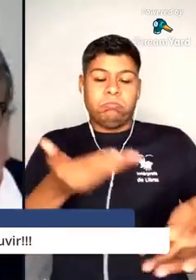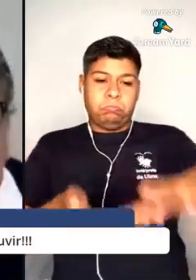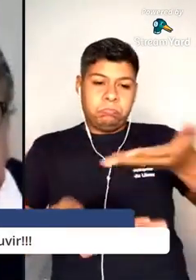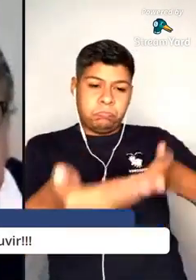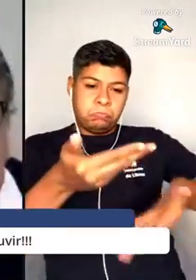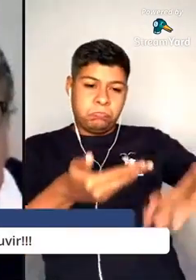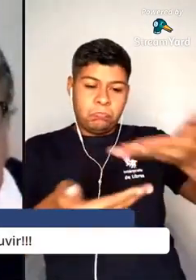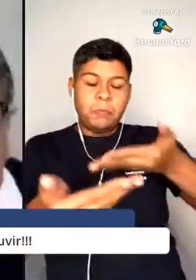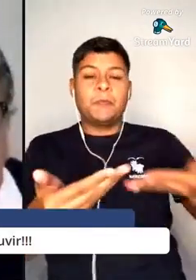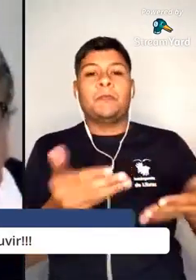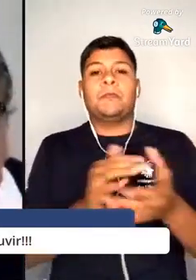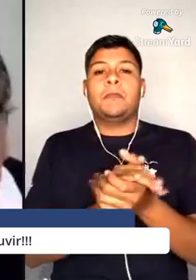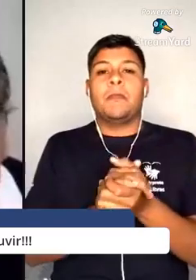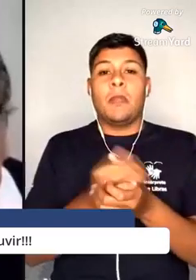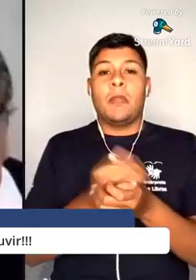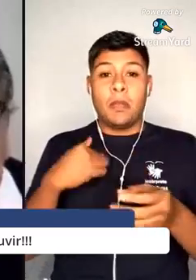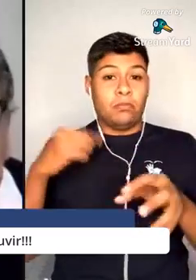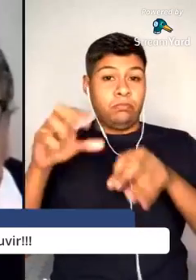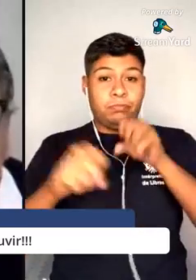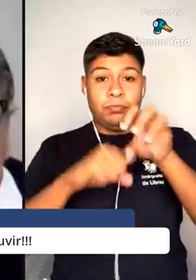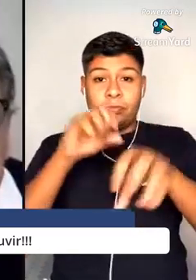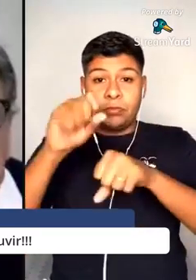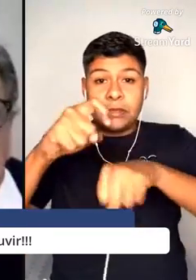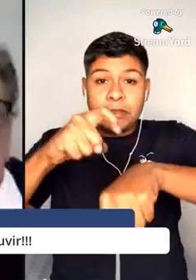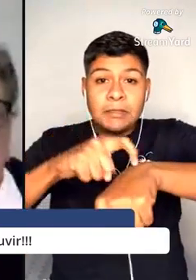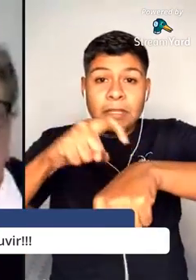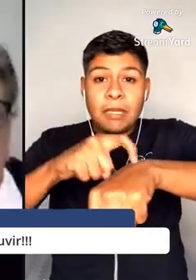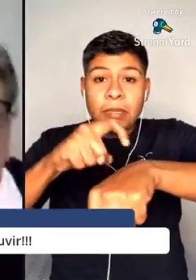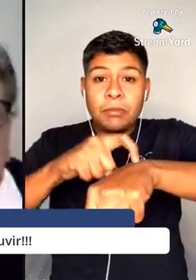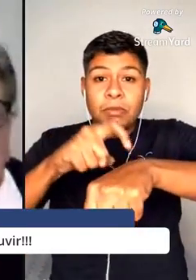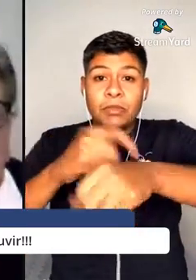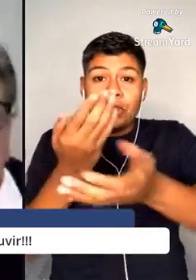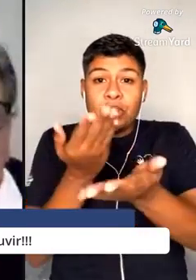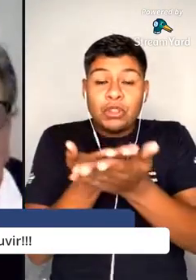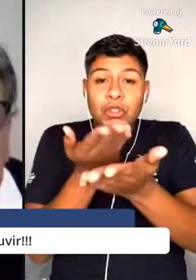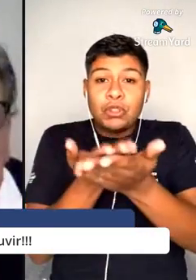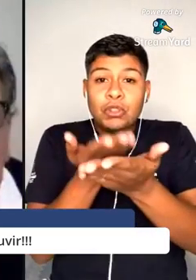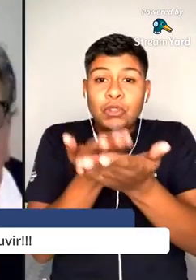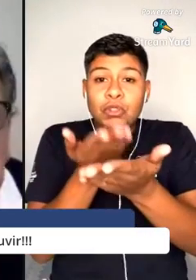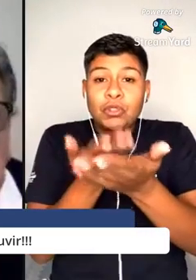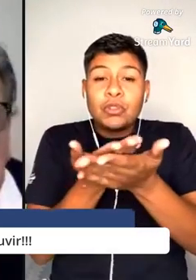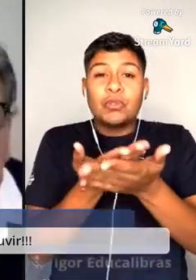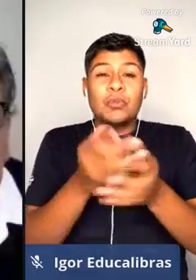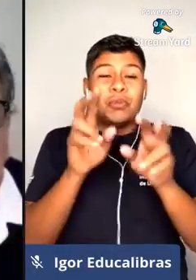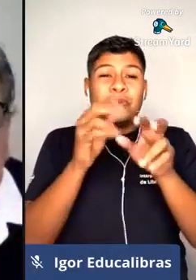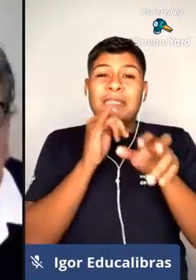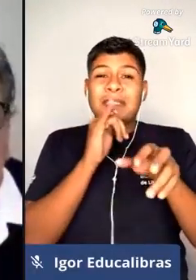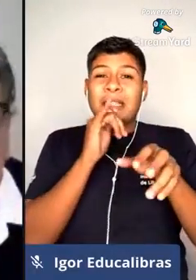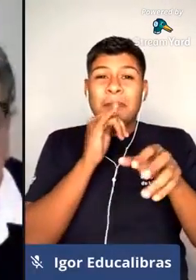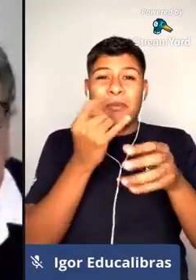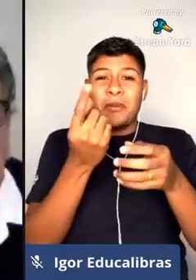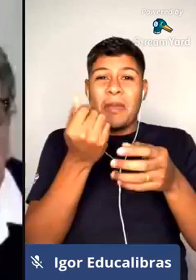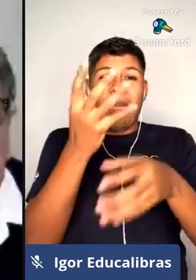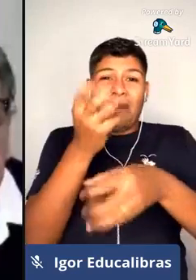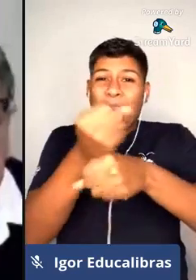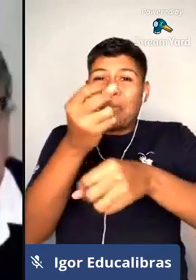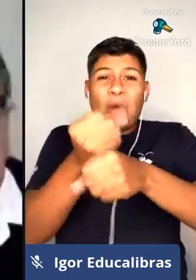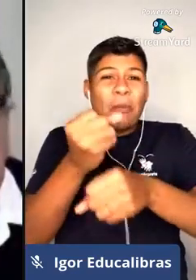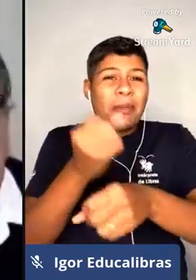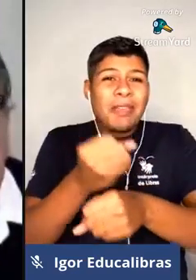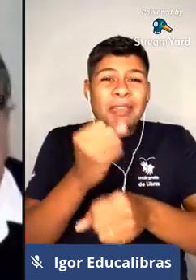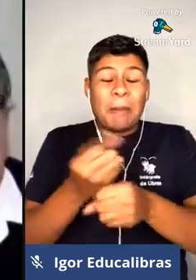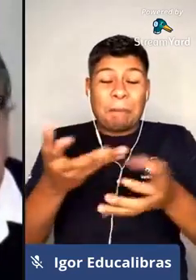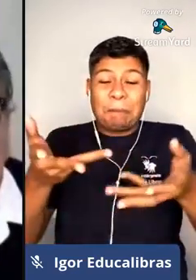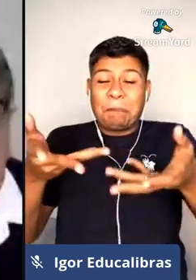Eu busquei, depois dos períodos de estudos, encontrei na economia um terreno fertilíssimo,